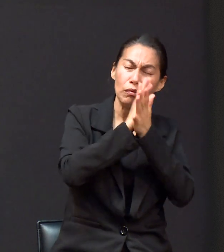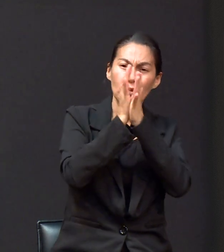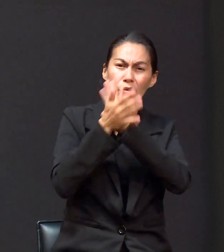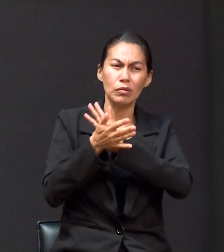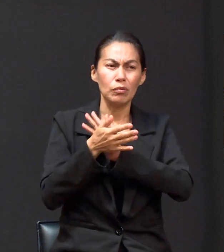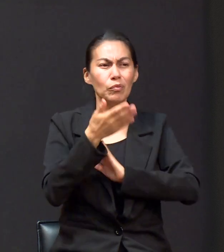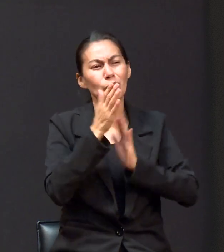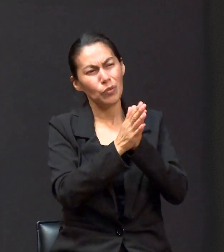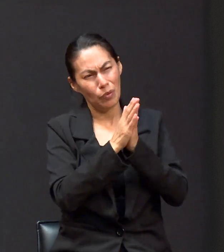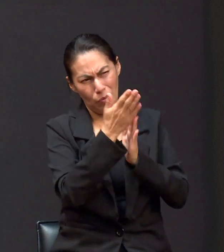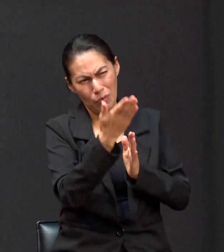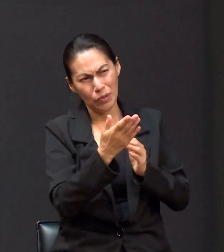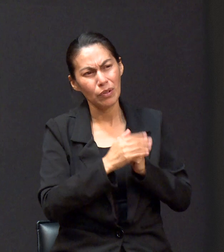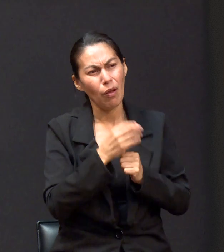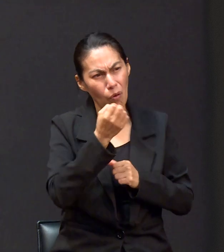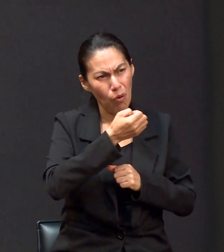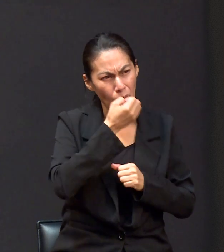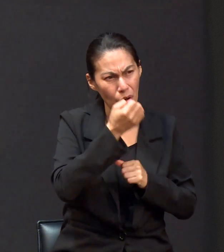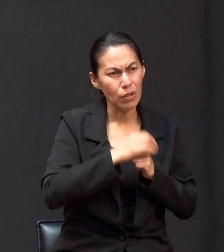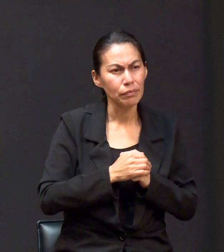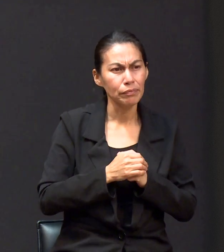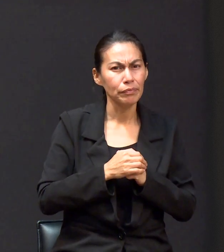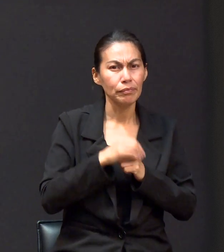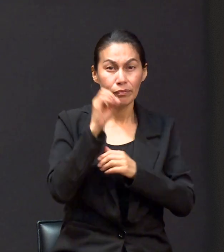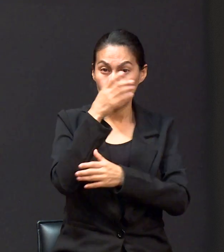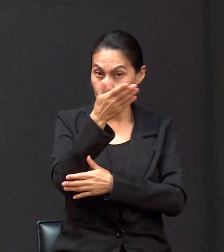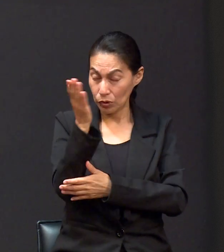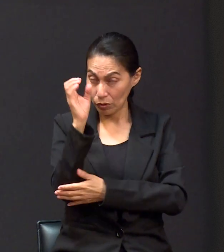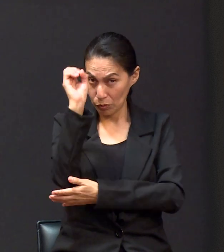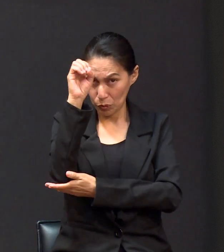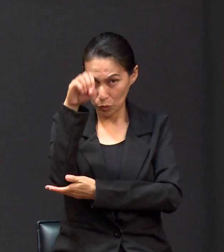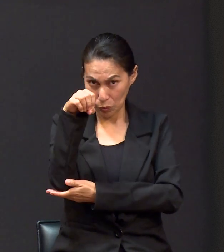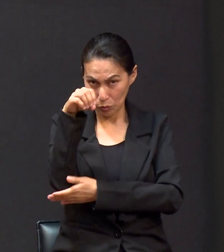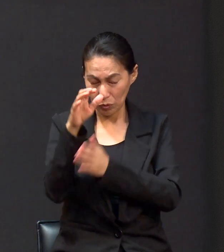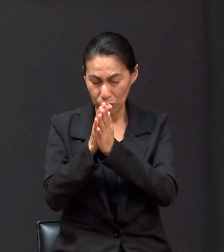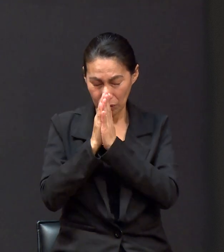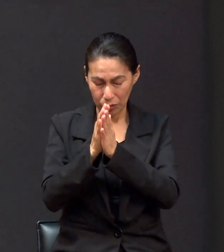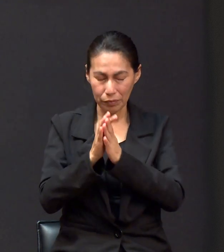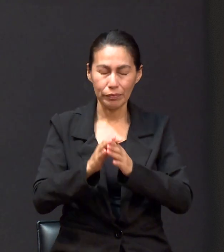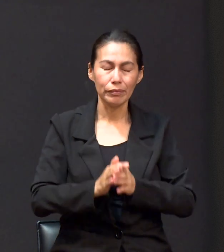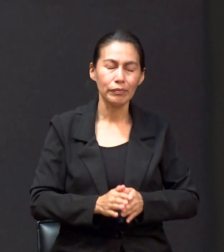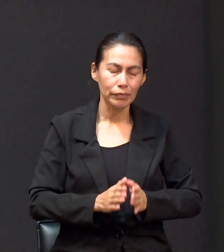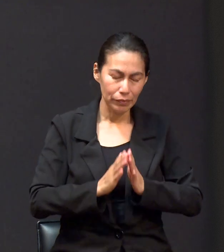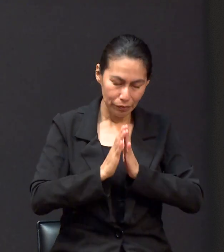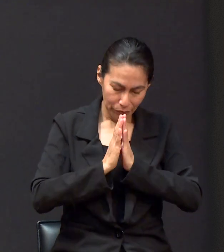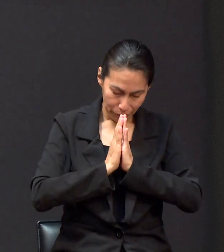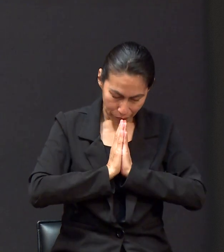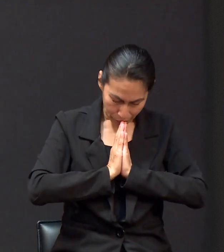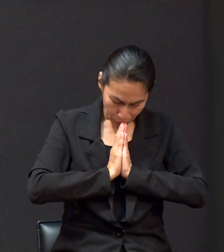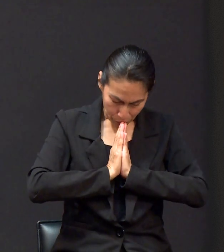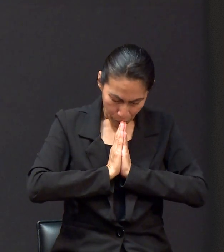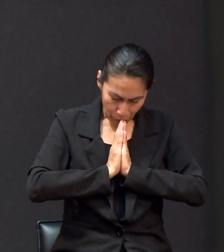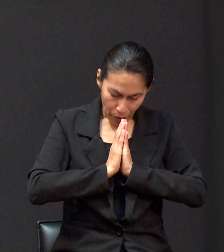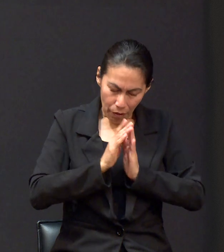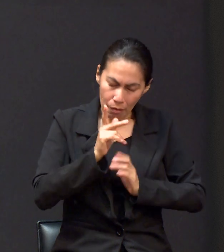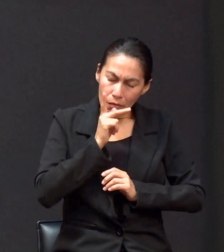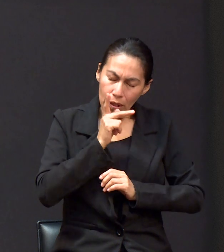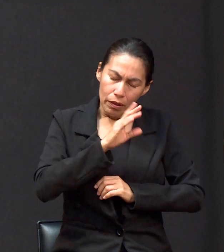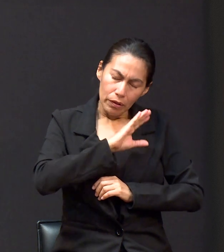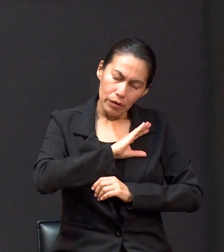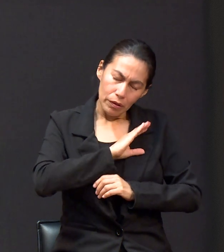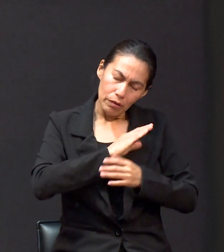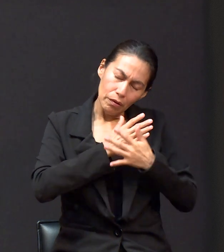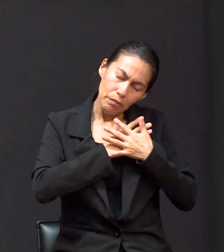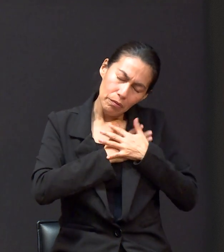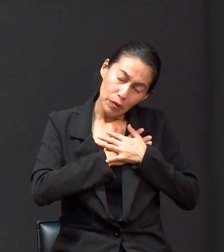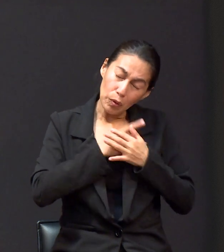nosotros. Puedes orar, por favor, Brisa. Vamos a orar. Inclinen su rostro donde quiera que estén. Oremos.